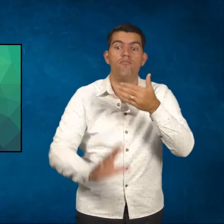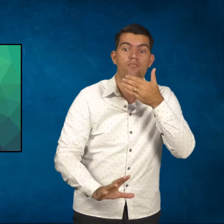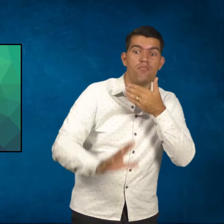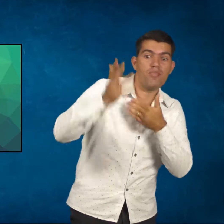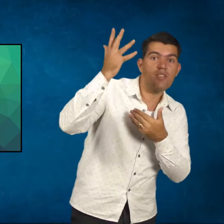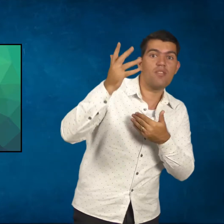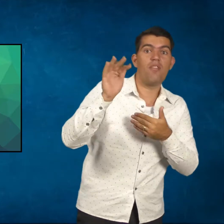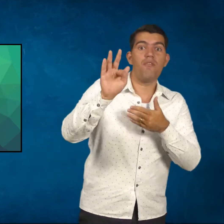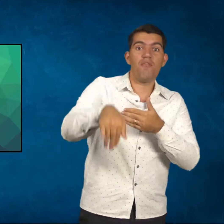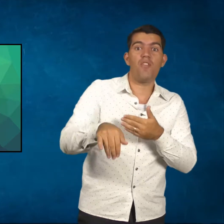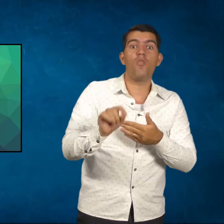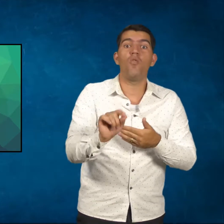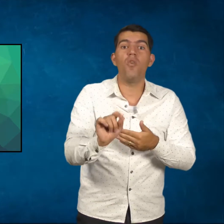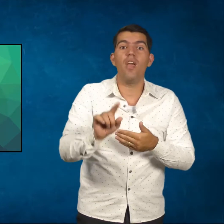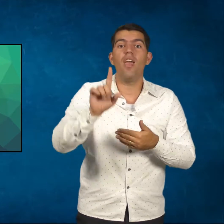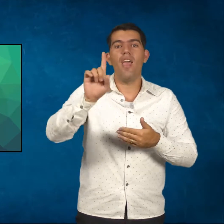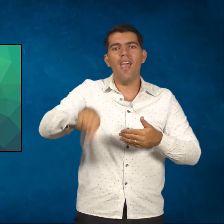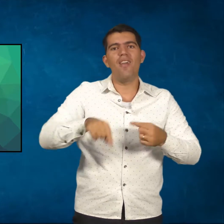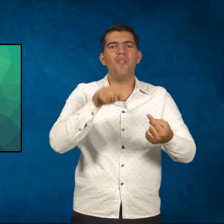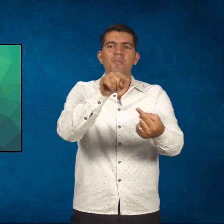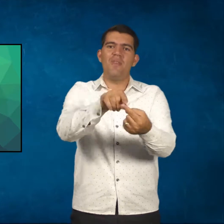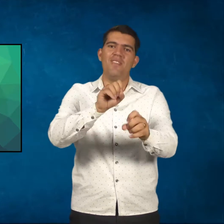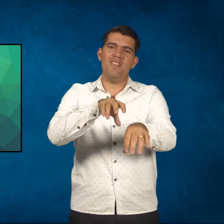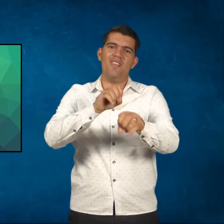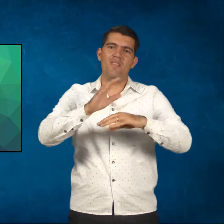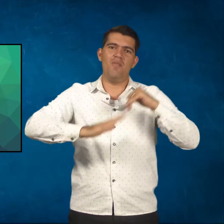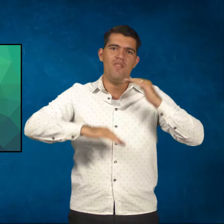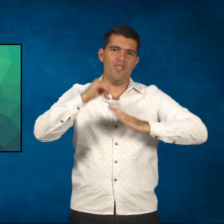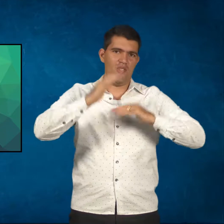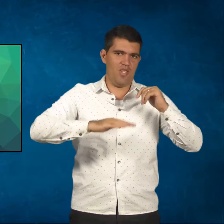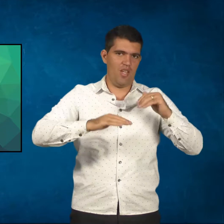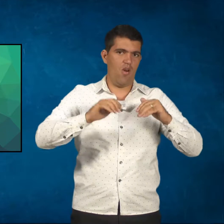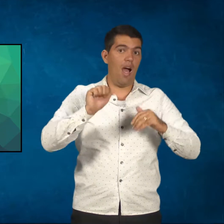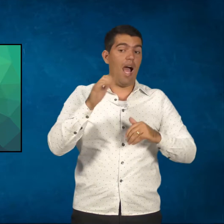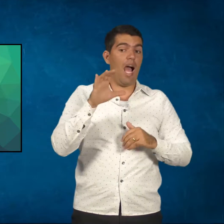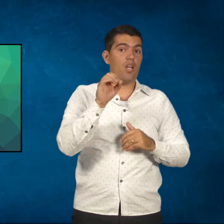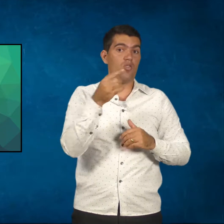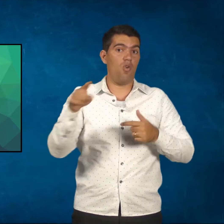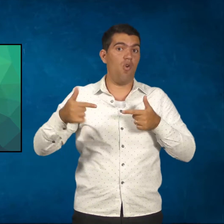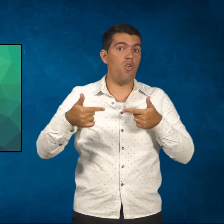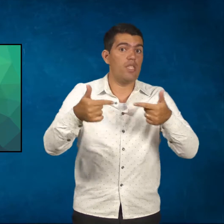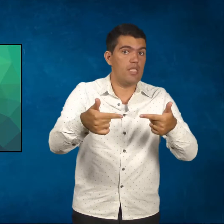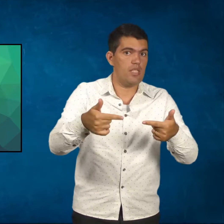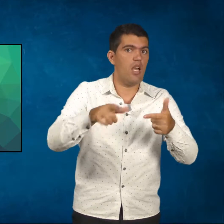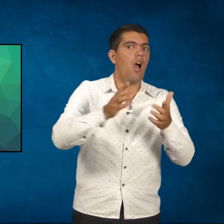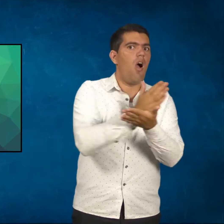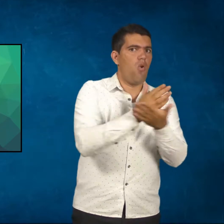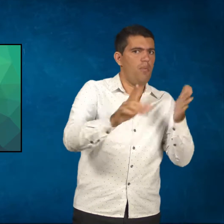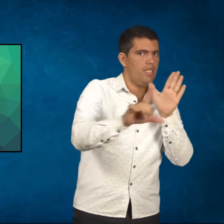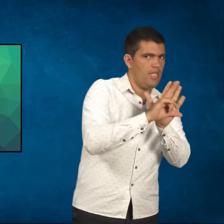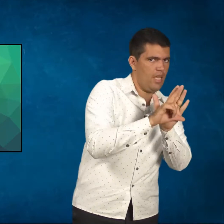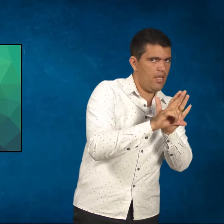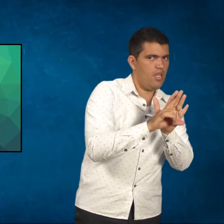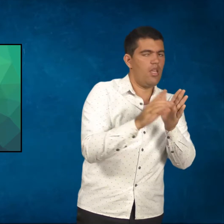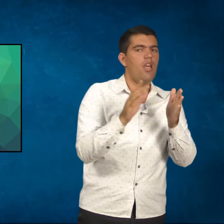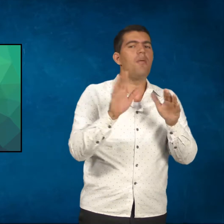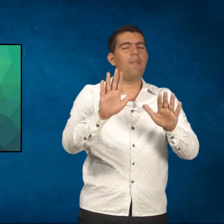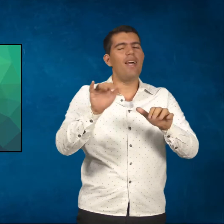transformações no que diz respeito à educação profissional, desde ações legais até mudanças no